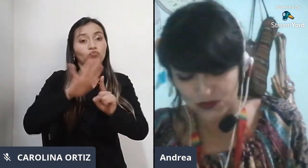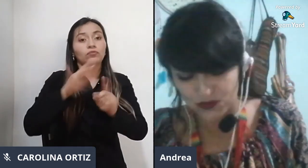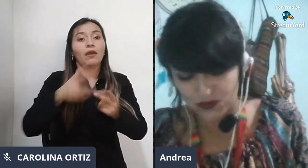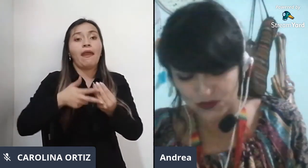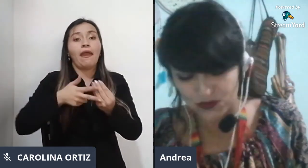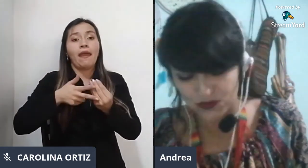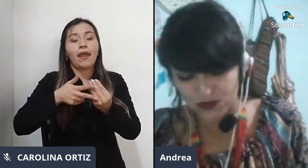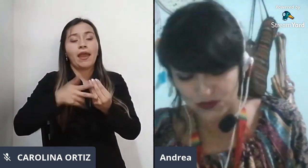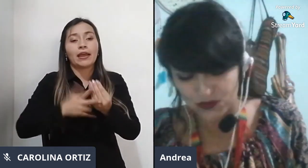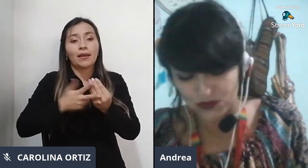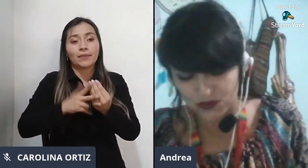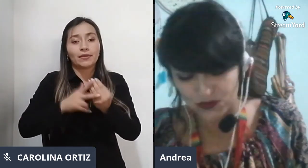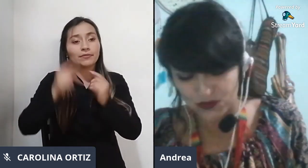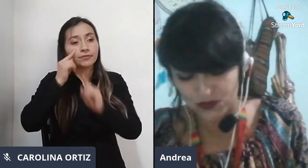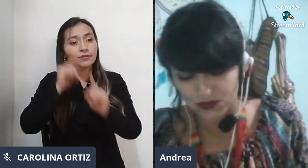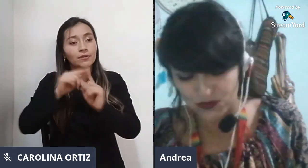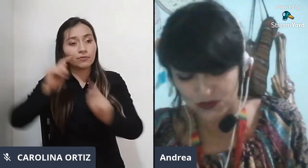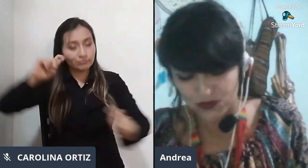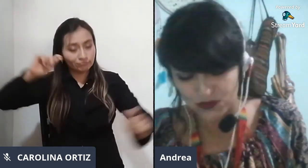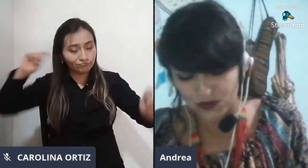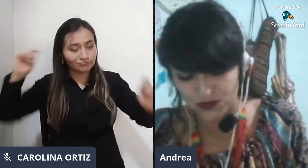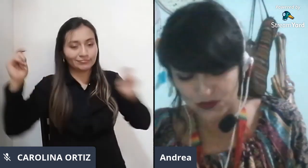herramienta de transformación